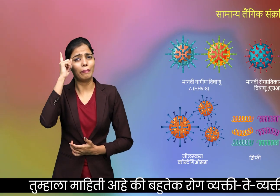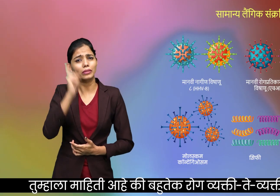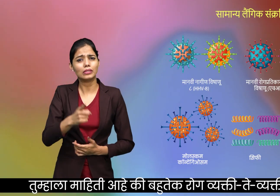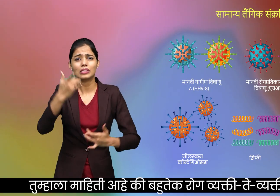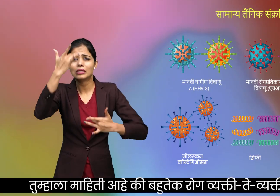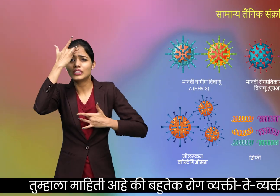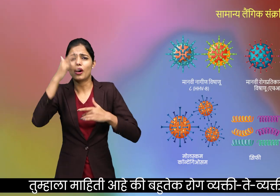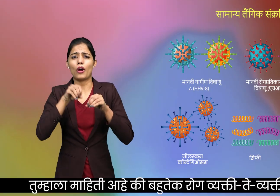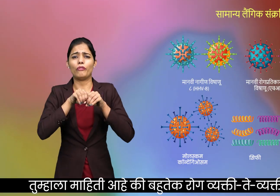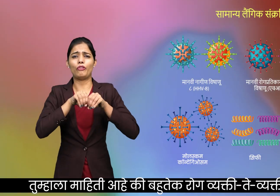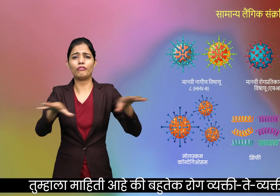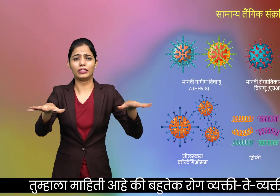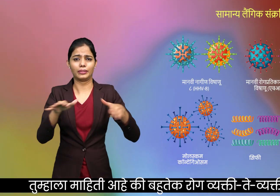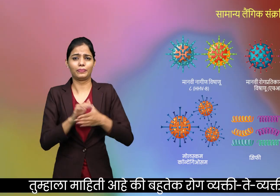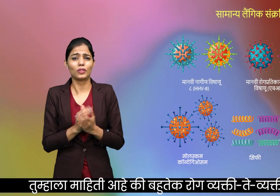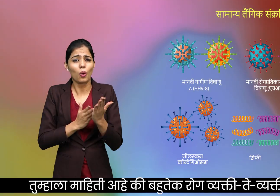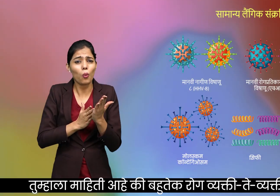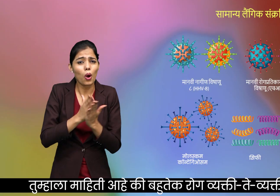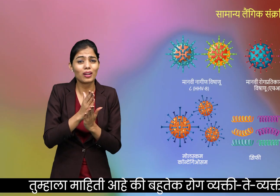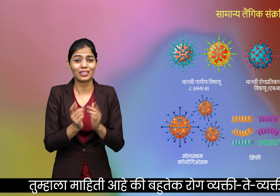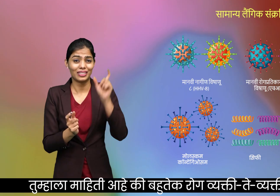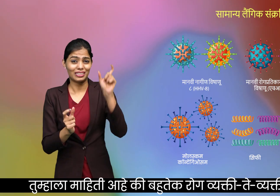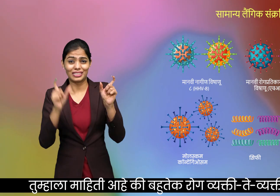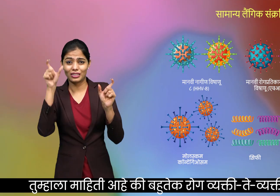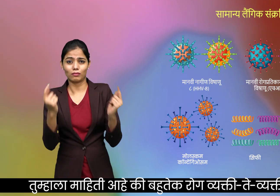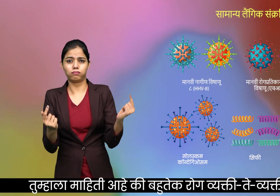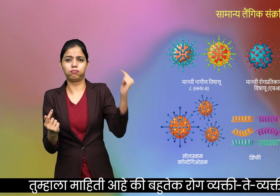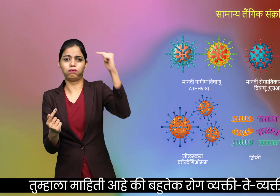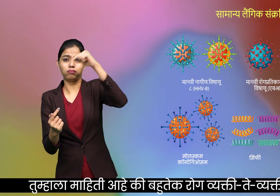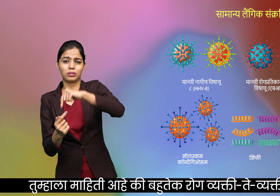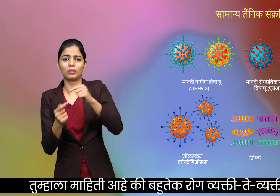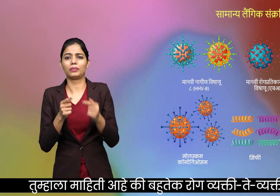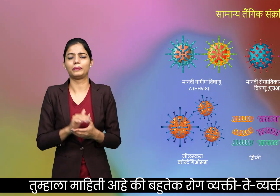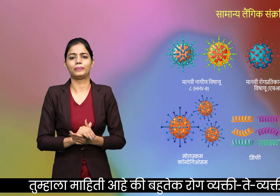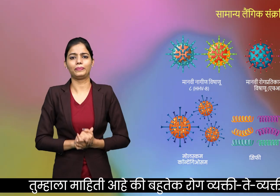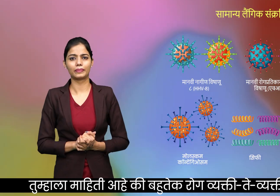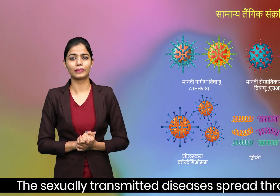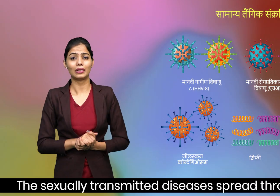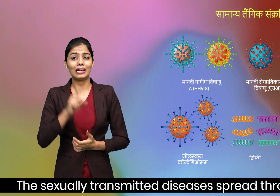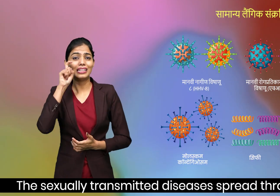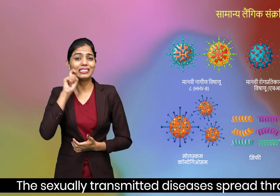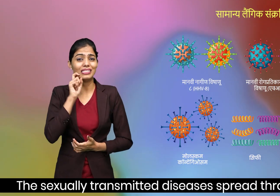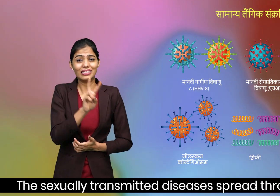तुम्हाला माहीत आहे का की बहुतेक रोग व्यक्ती ते व्यक्ती संपर्काद्वारे पसरतात?